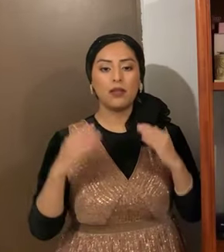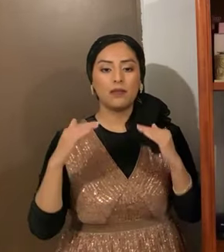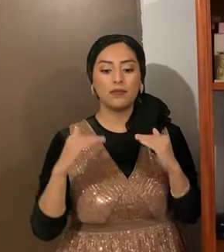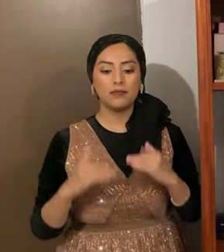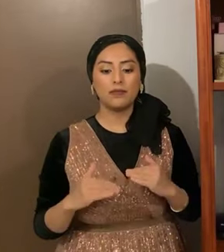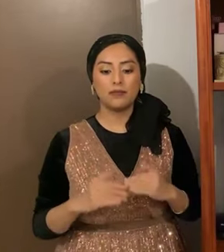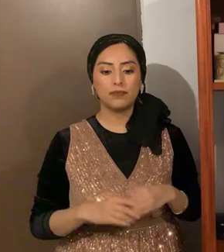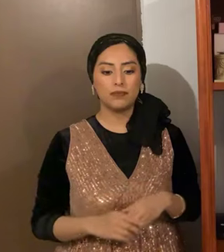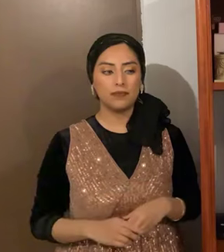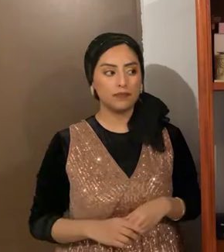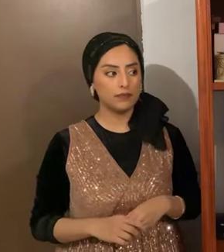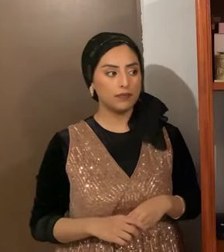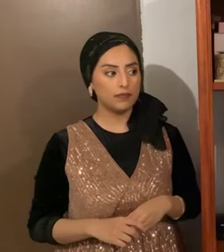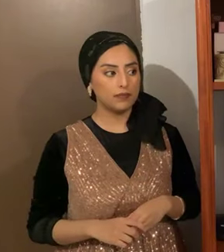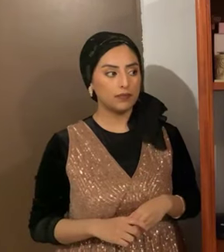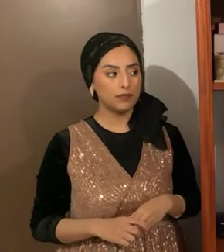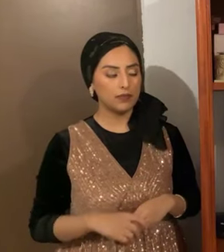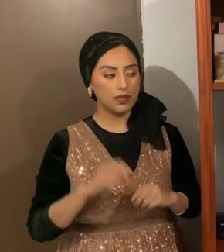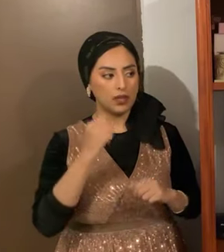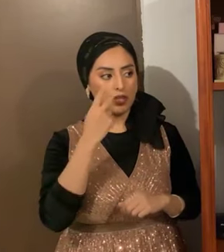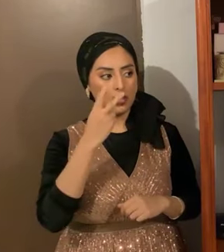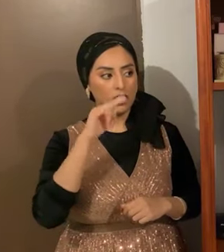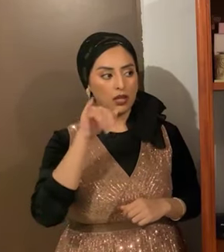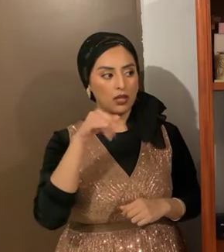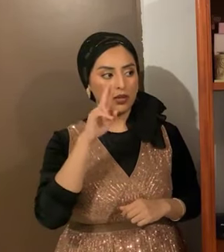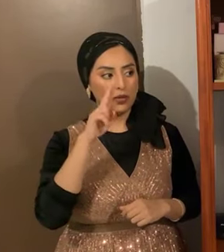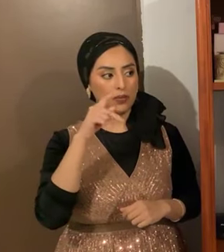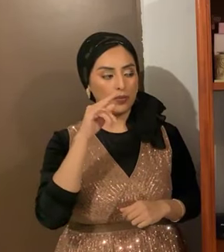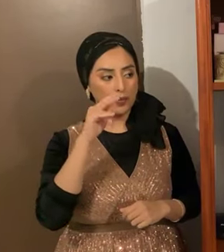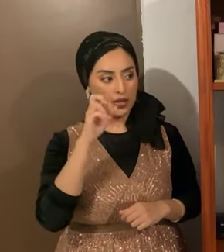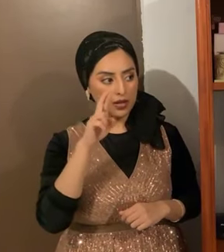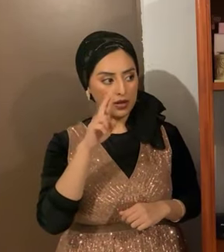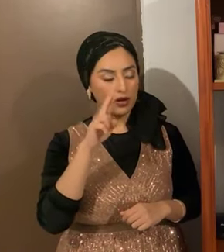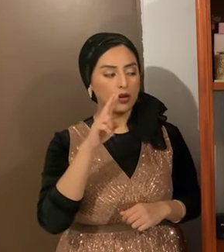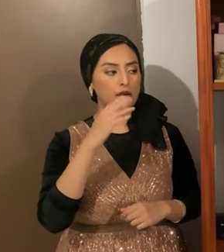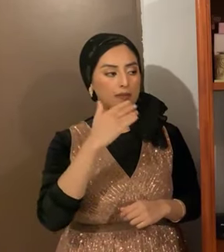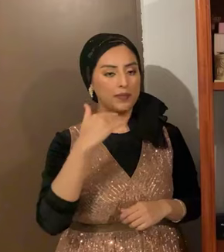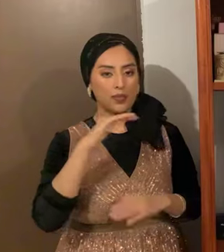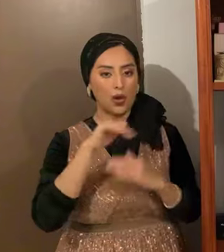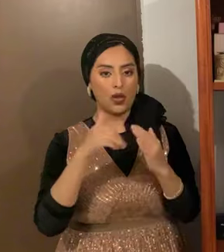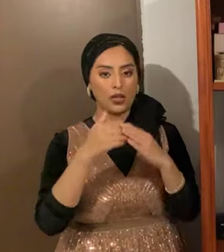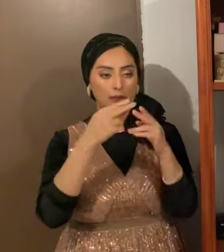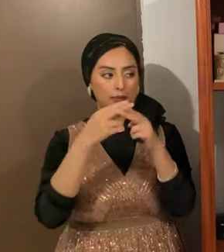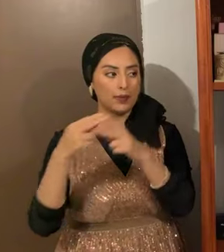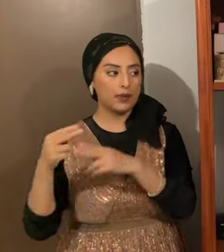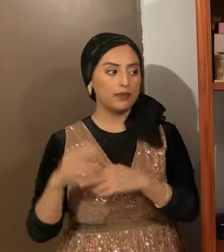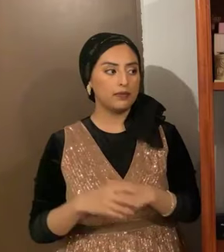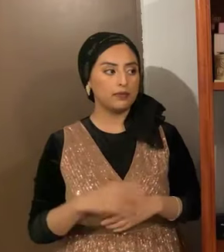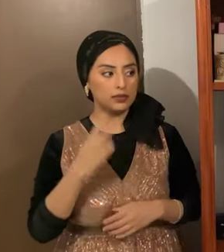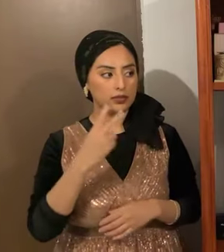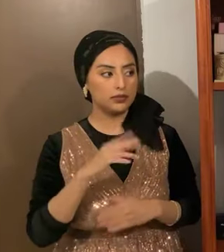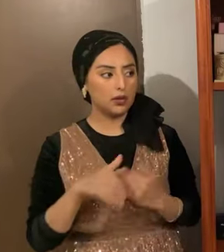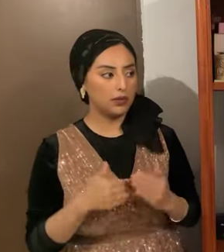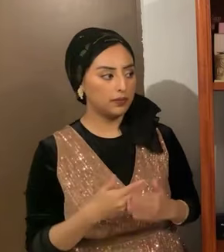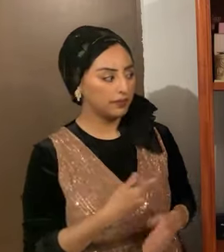Seguimos. Ahí vemos Júpiter, Urano, Saturno, Neptuno, Mercurio y Venus.